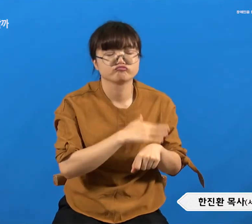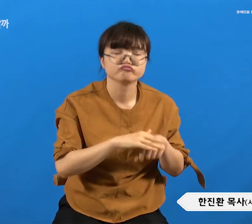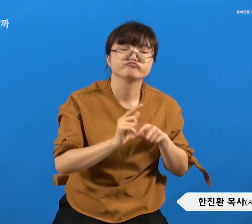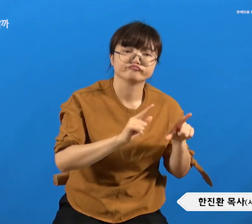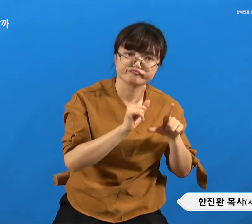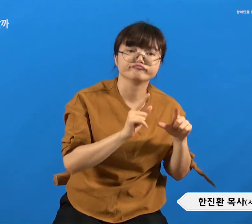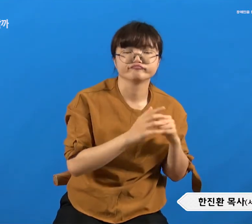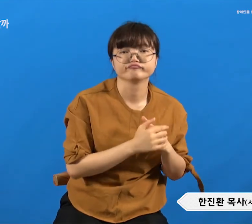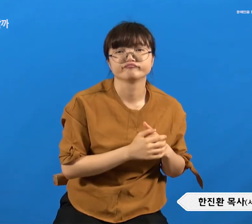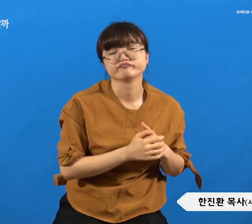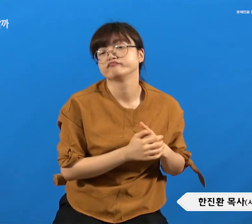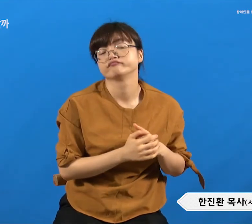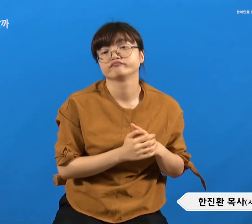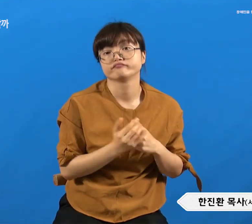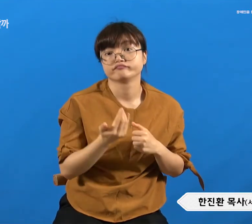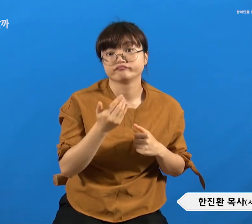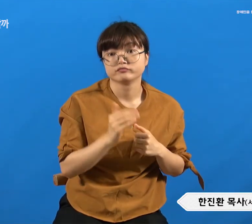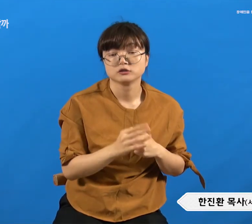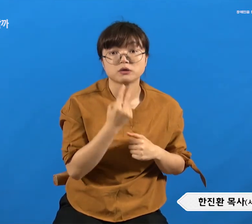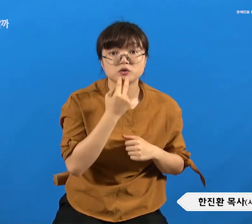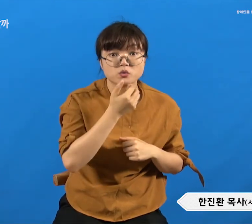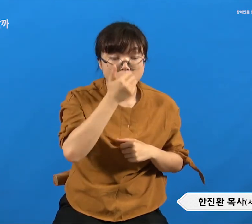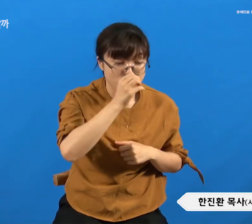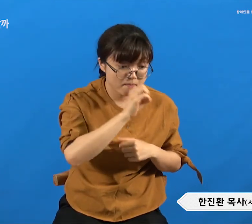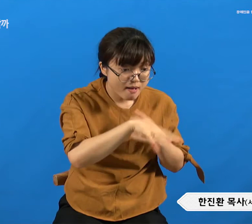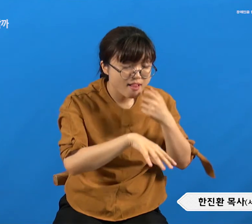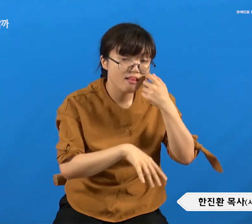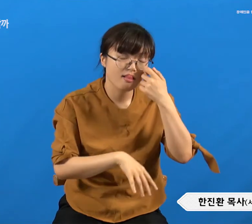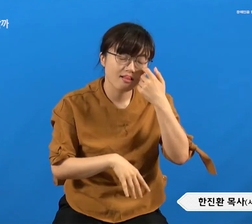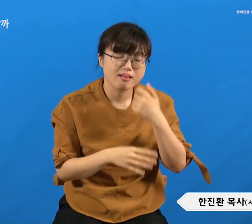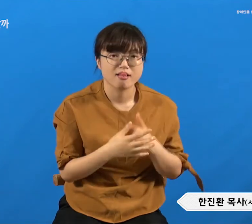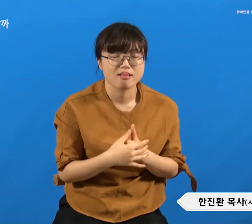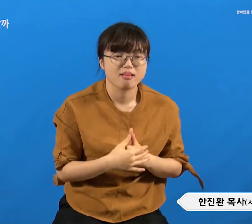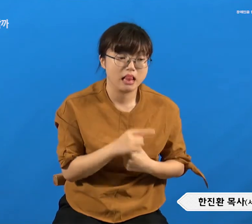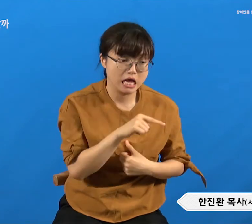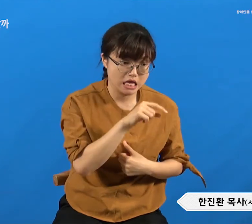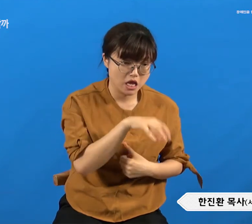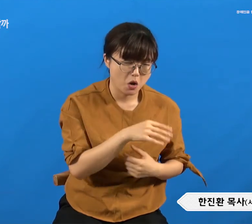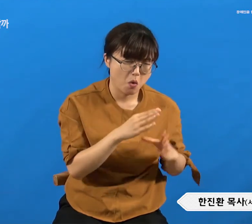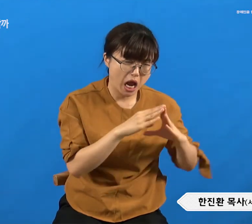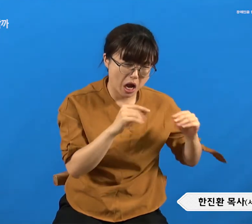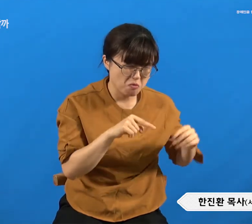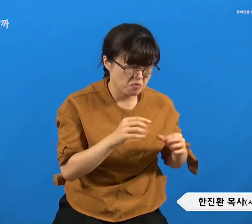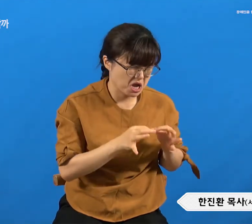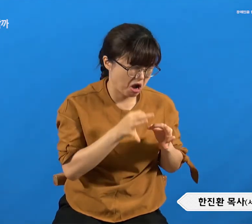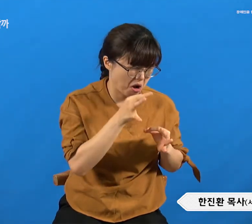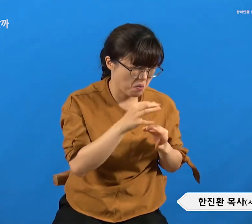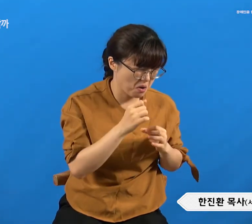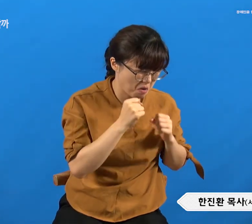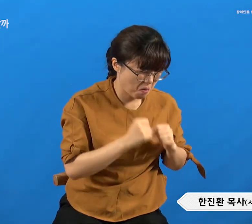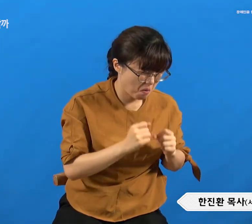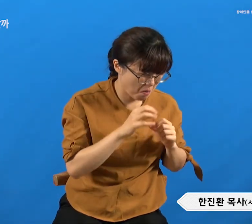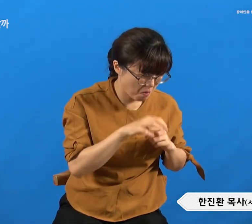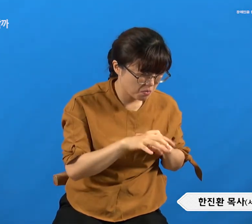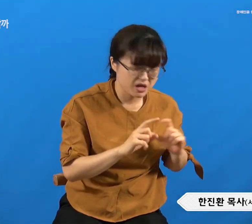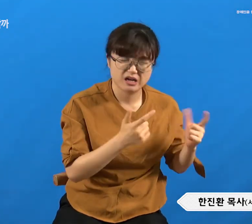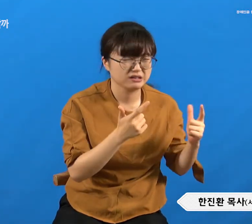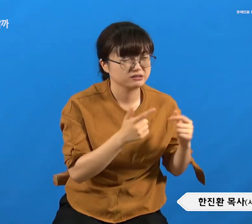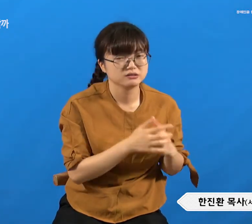살고 있었습니다. 그런데도 요셉은 이곳 애굽은 우리가 영원히 살 것이